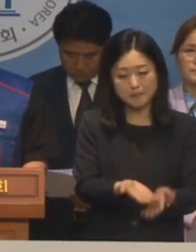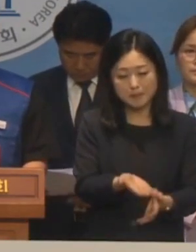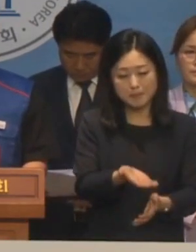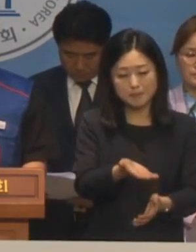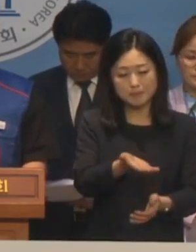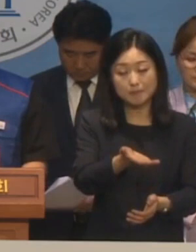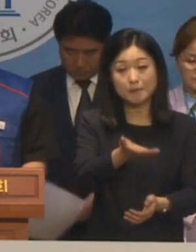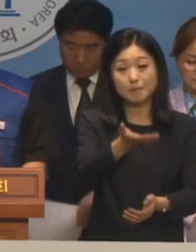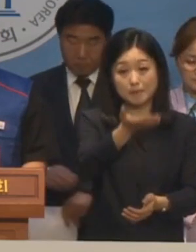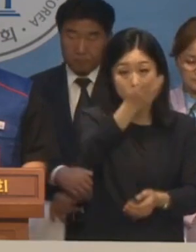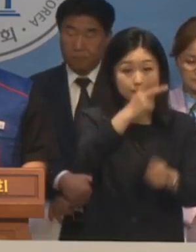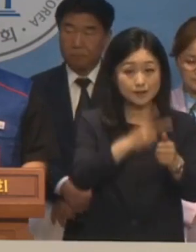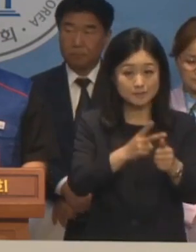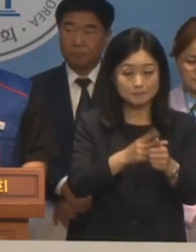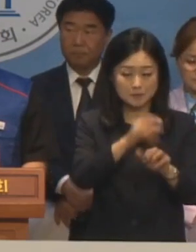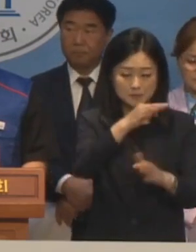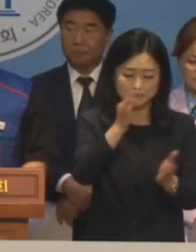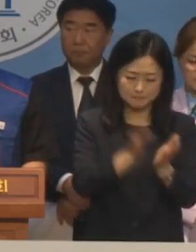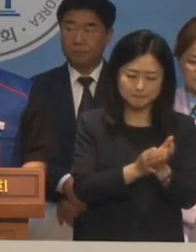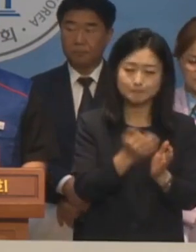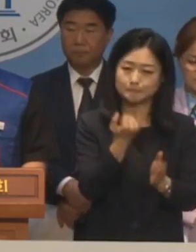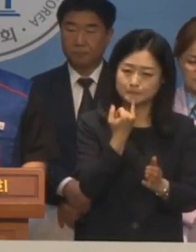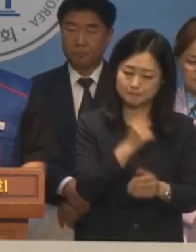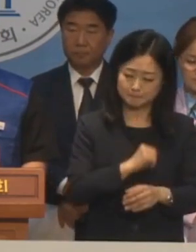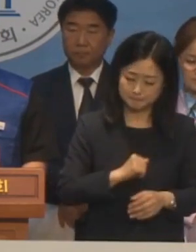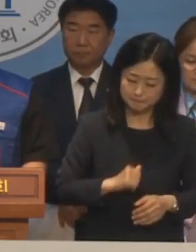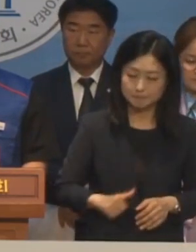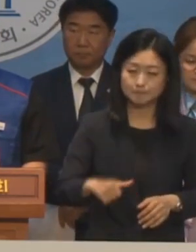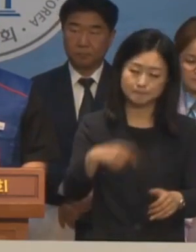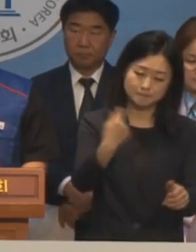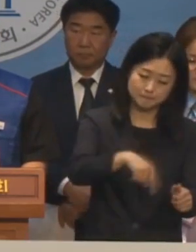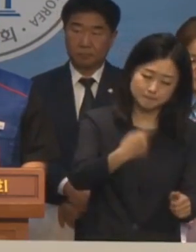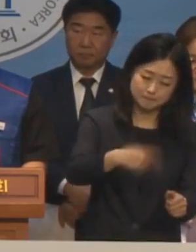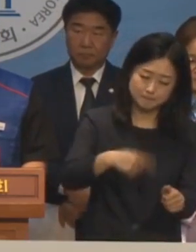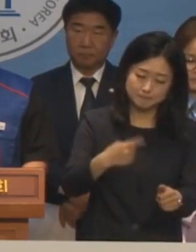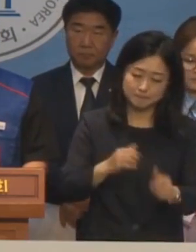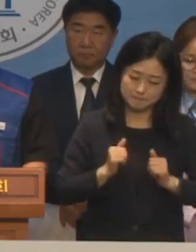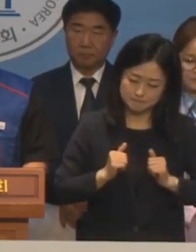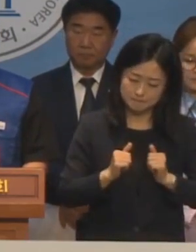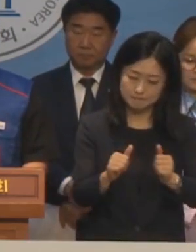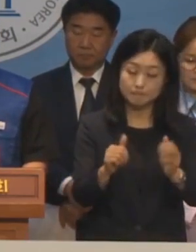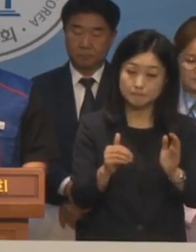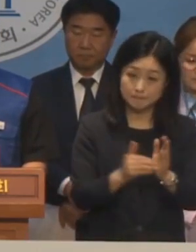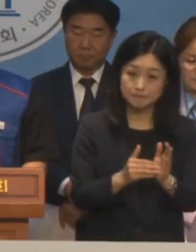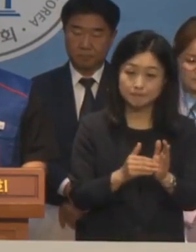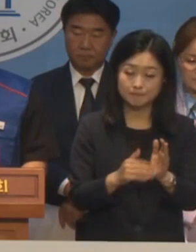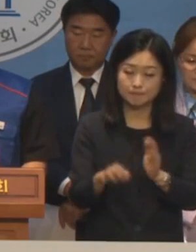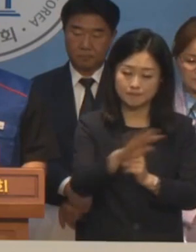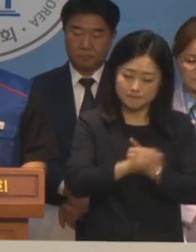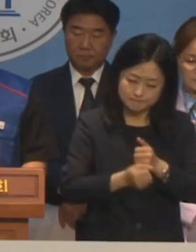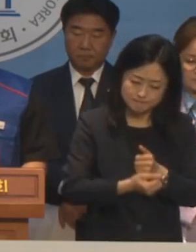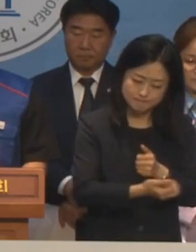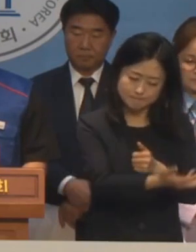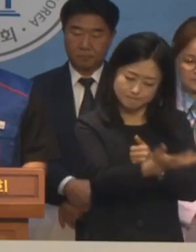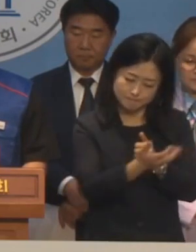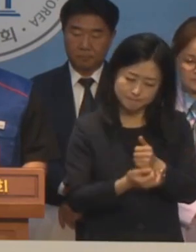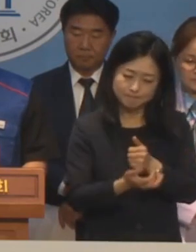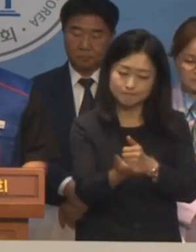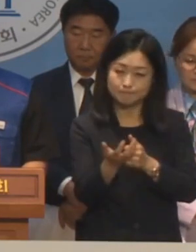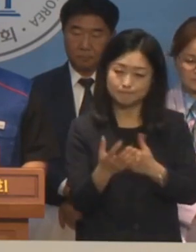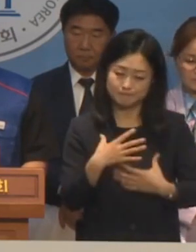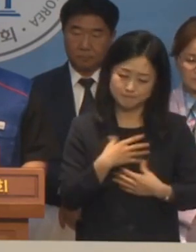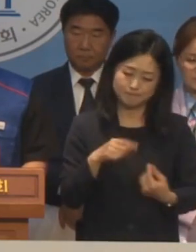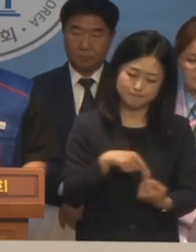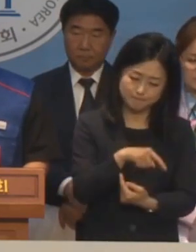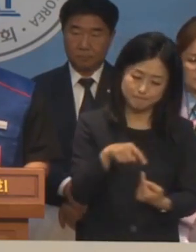강사들은 열악한 처우에도 예술교육 현장에서 문화예술 교육의 실현을 위해 노력해왔고 문화예술 교육이 보다 안정적으로 또